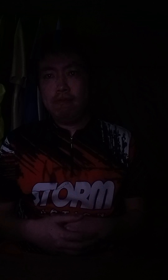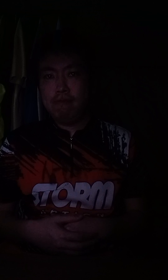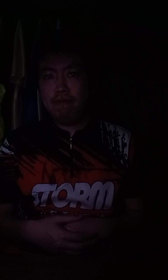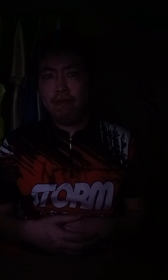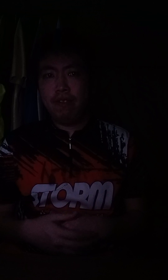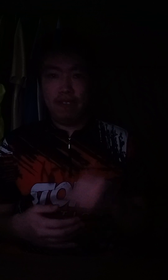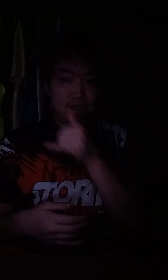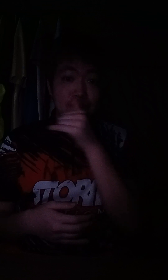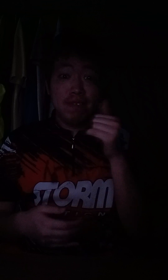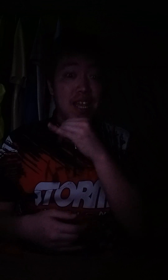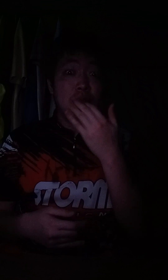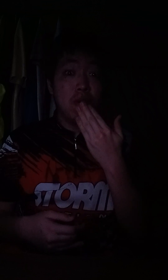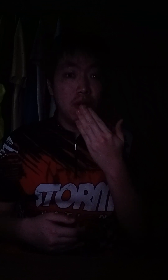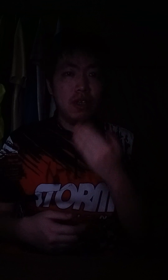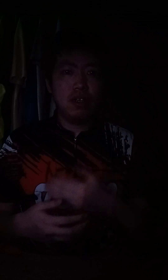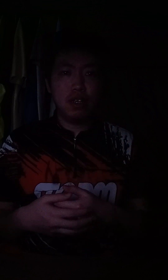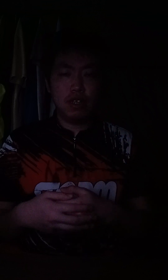맛있게 잘 먹었어? 응.